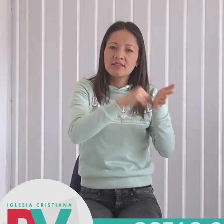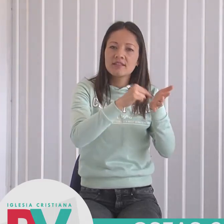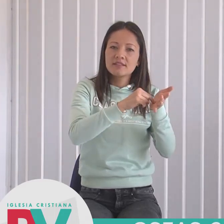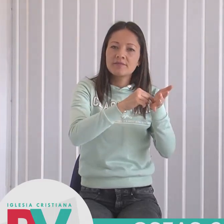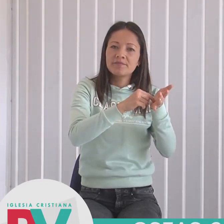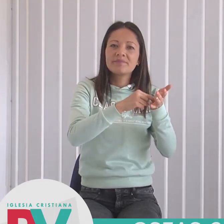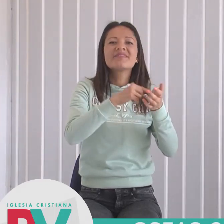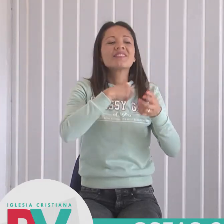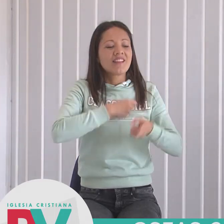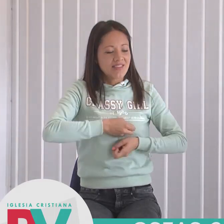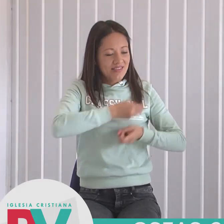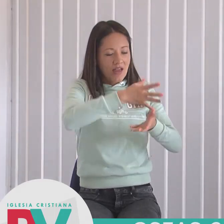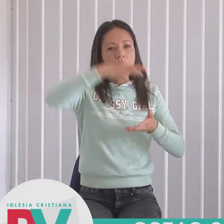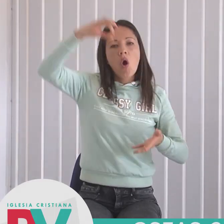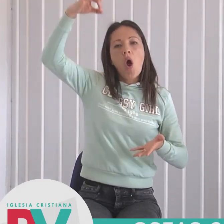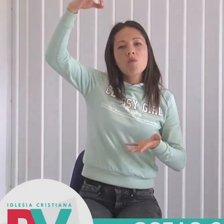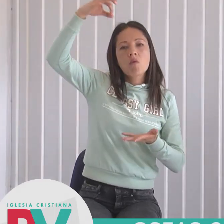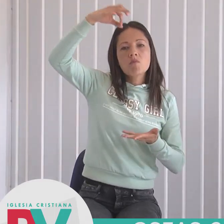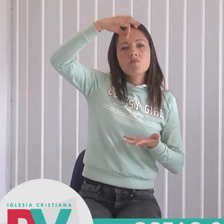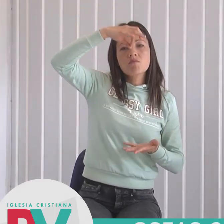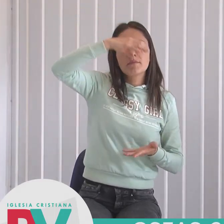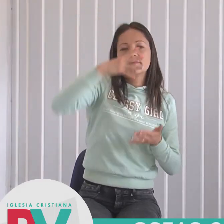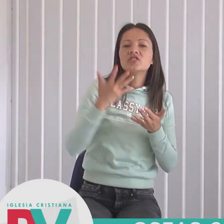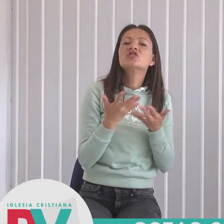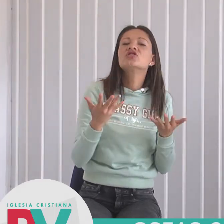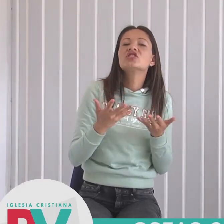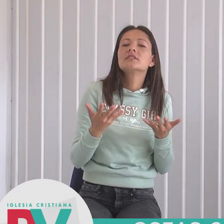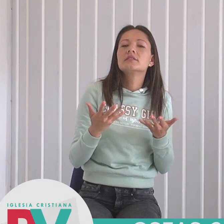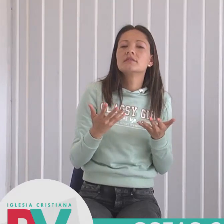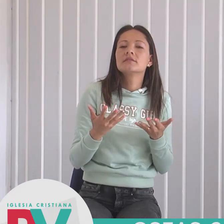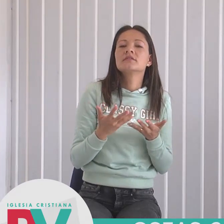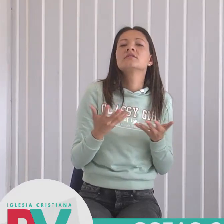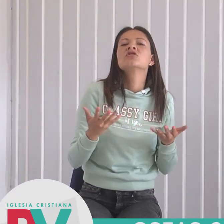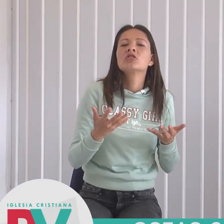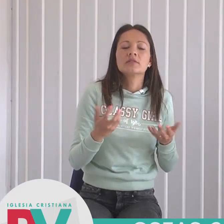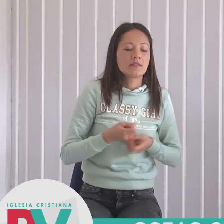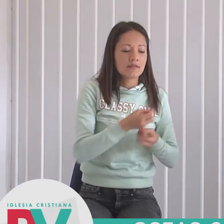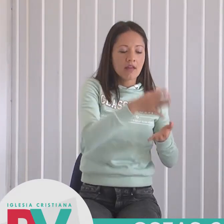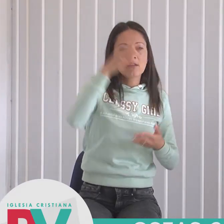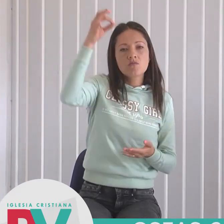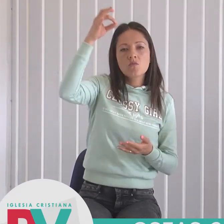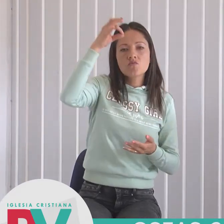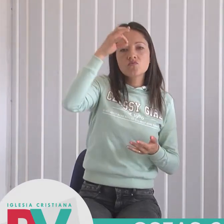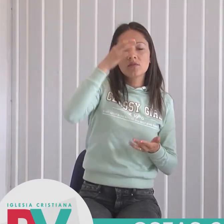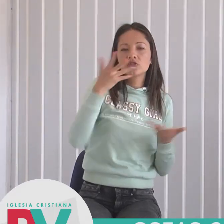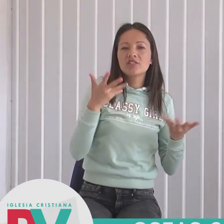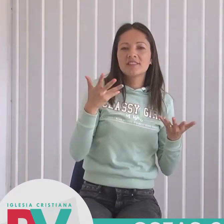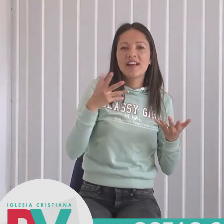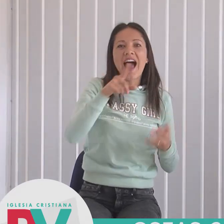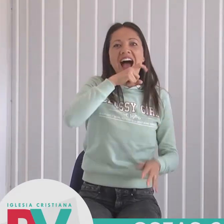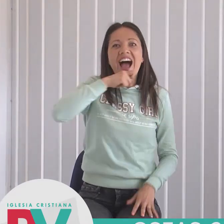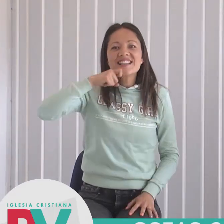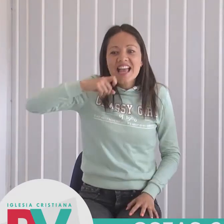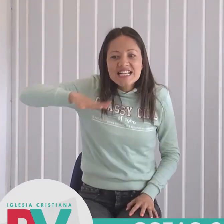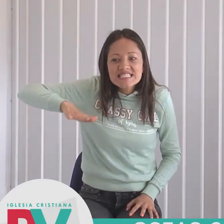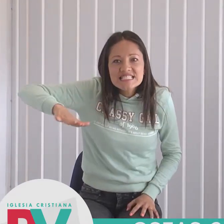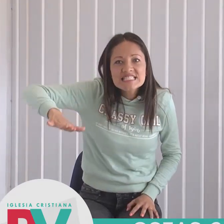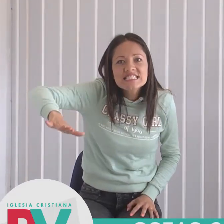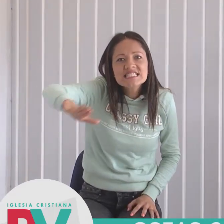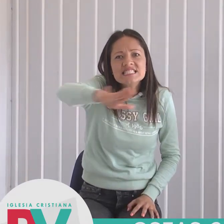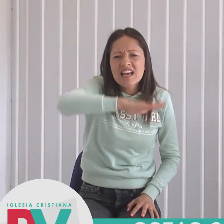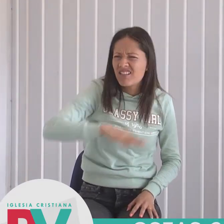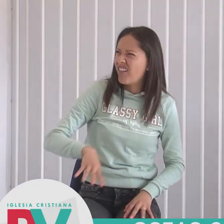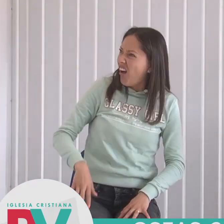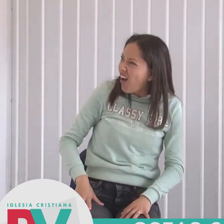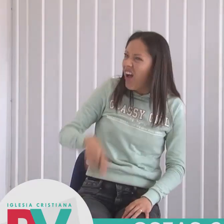le daré sus viñas desde allí. ¿Desde dónde? ¿Dónde dice que le va a dar sus viñas? En el desierto, es